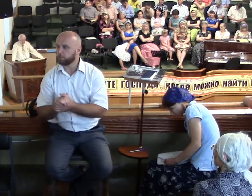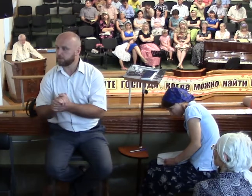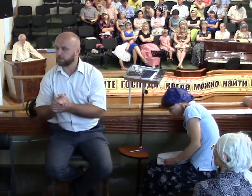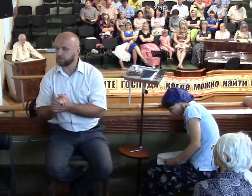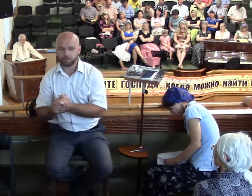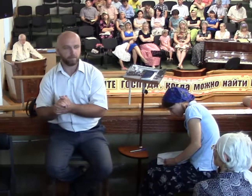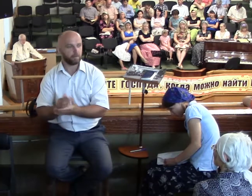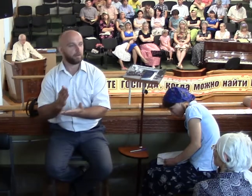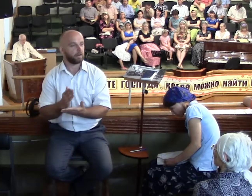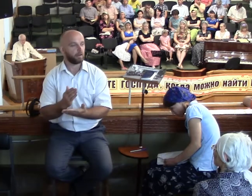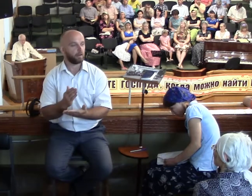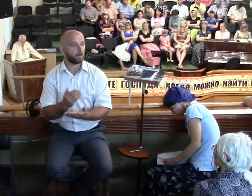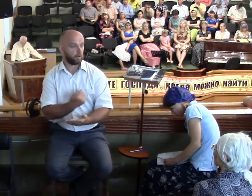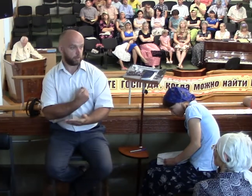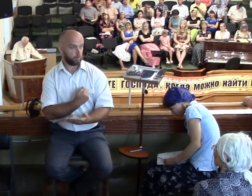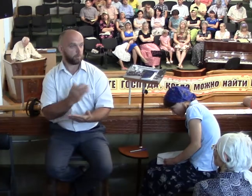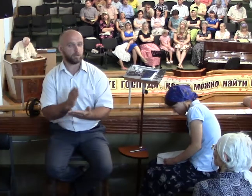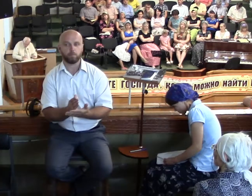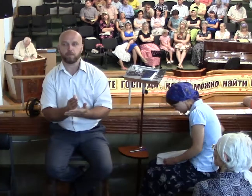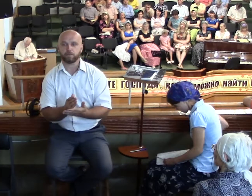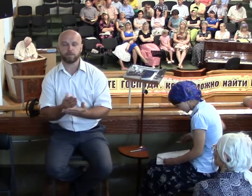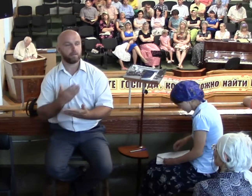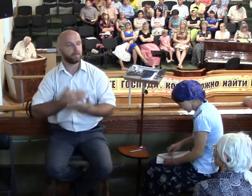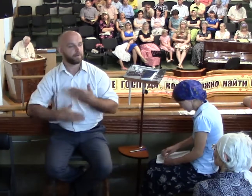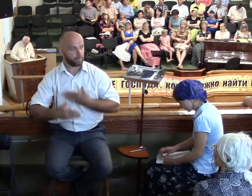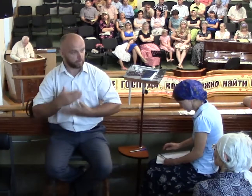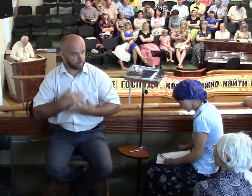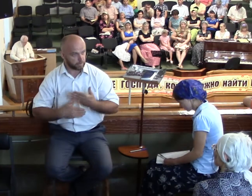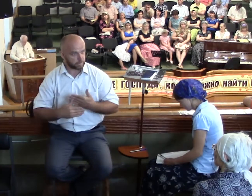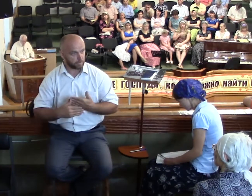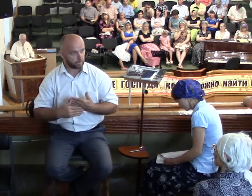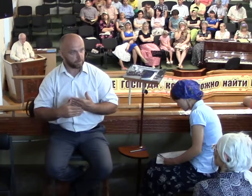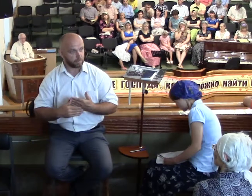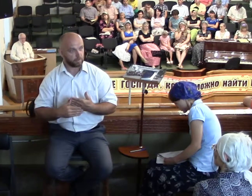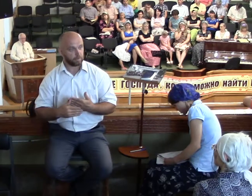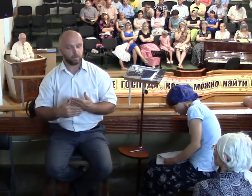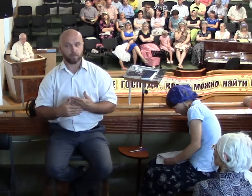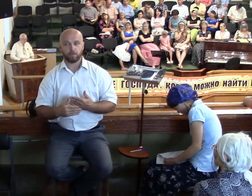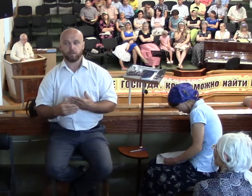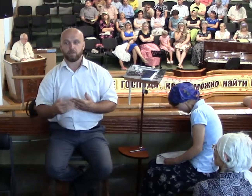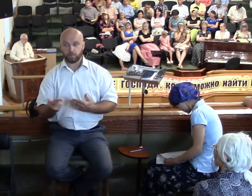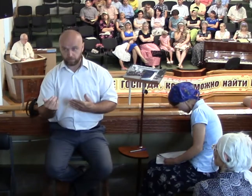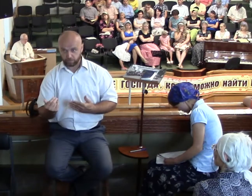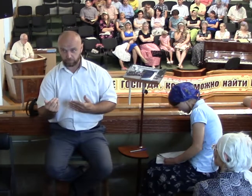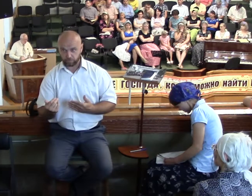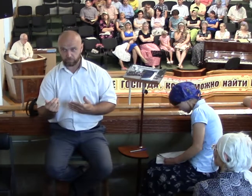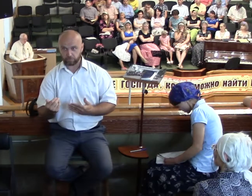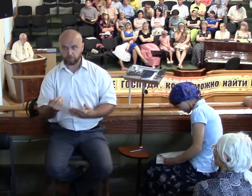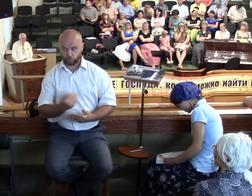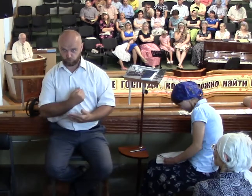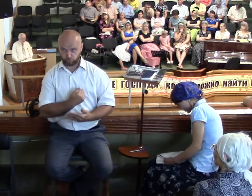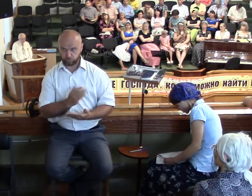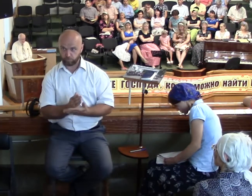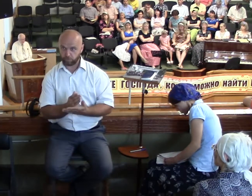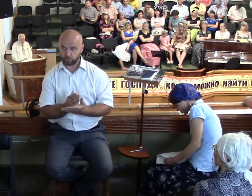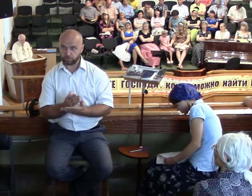ад. Недавно одному человеку я говорил о вечности, о спасении, об аде, а он